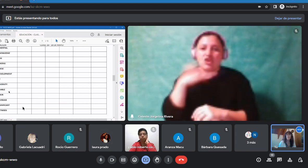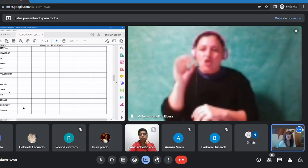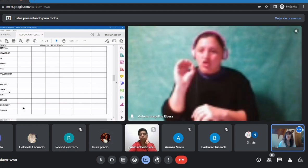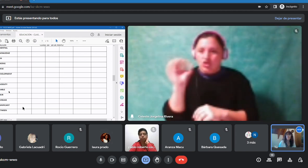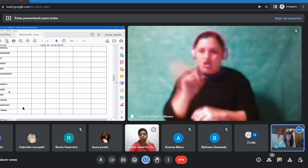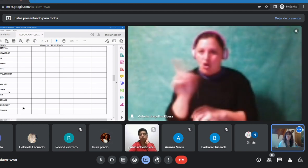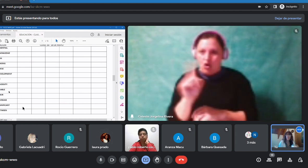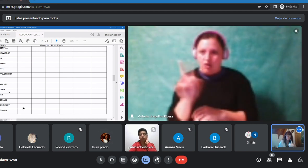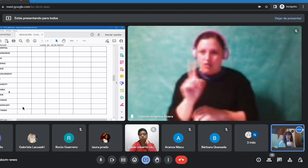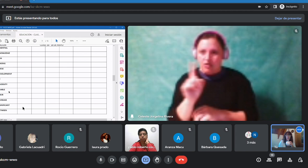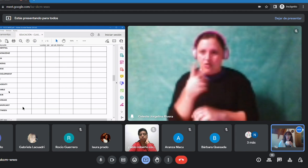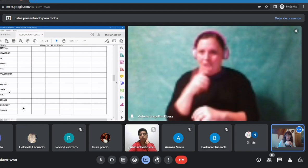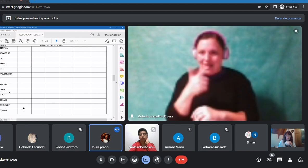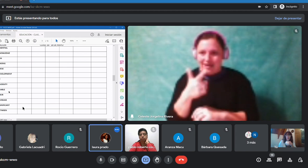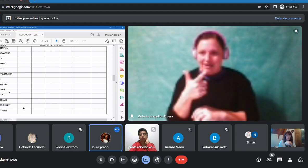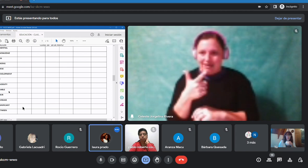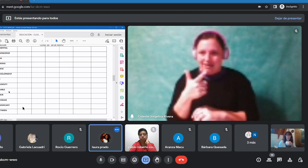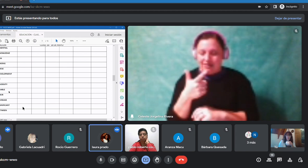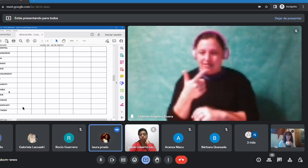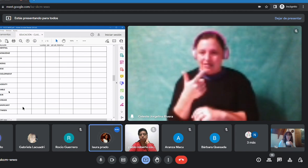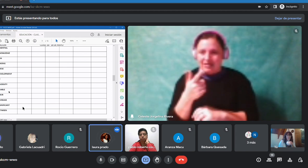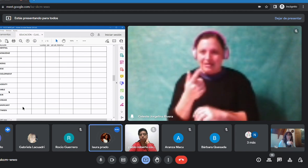Able.